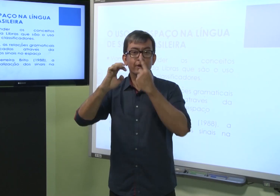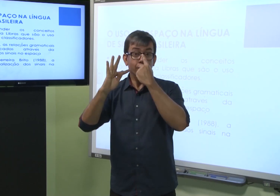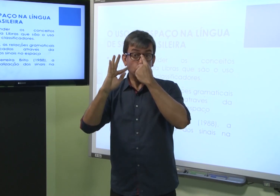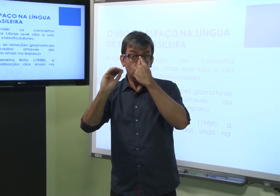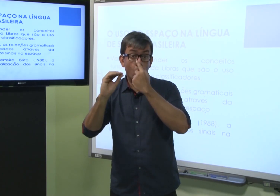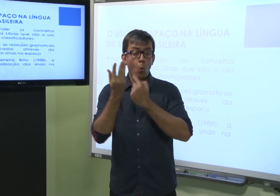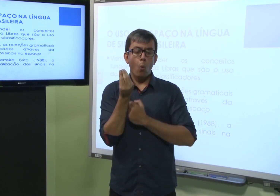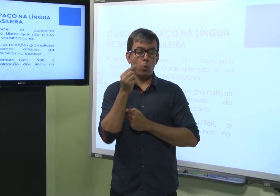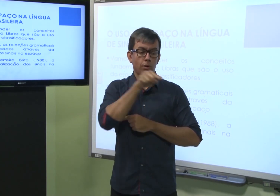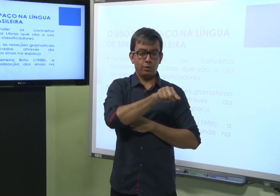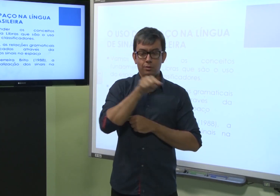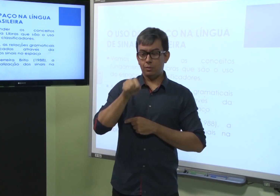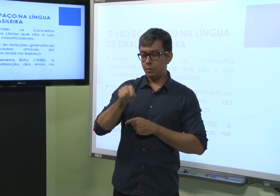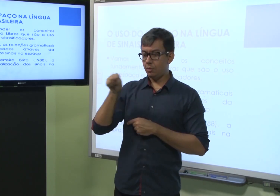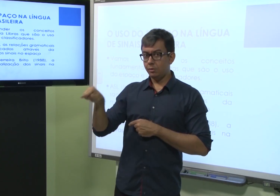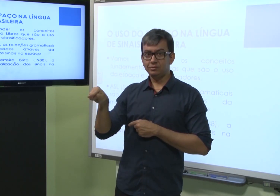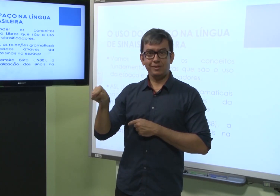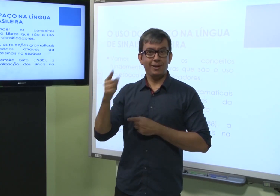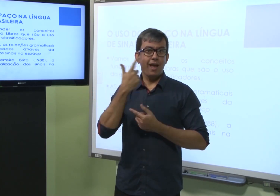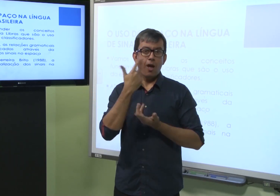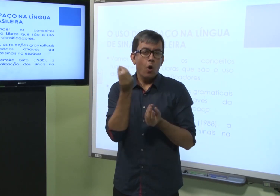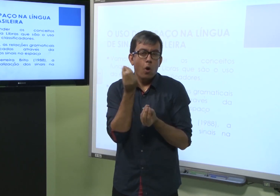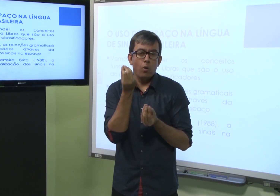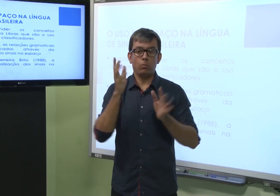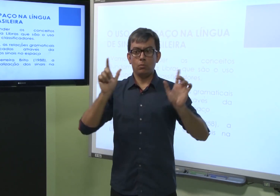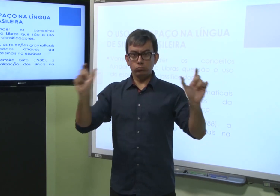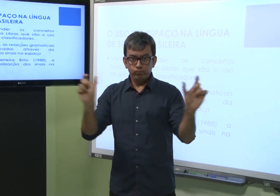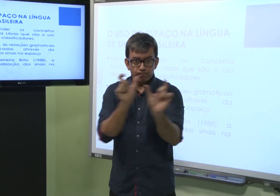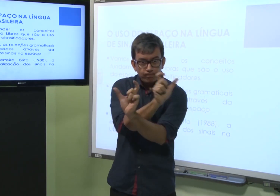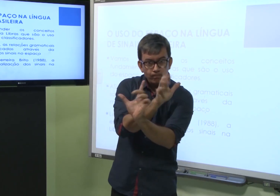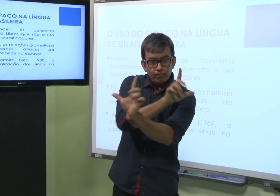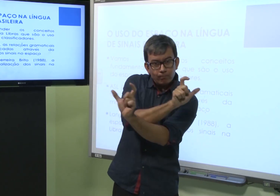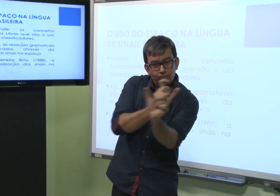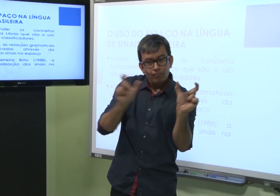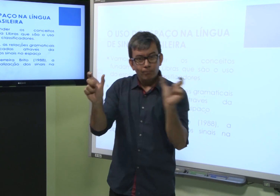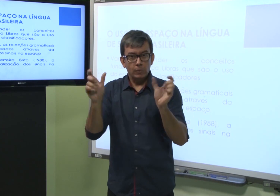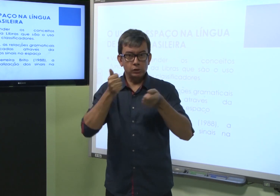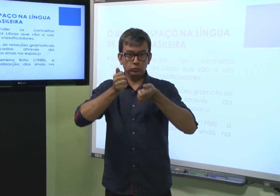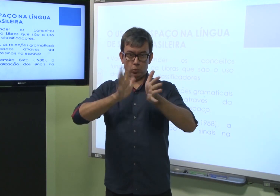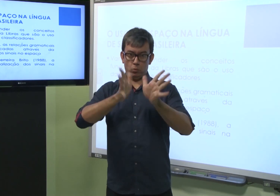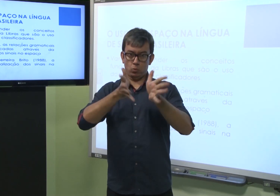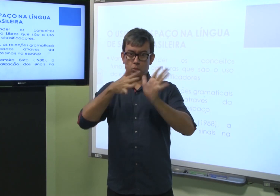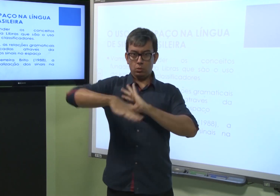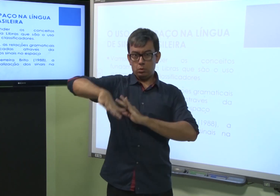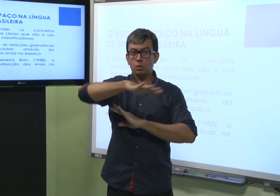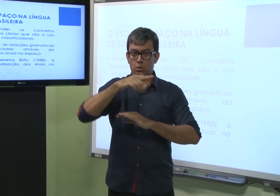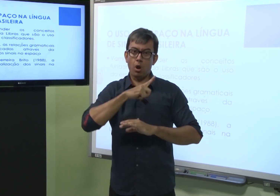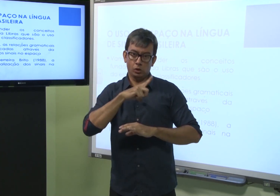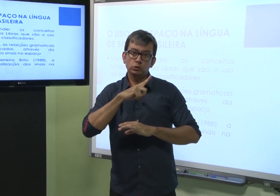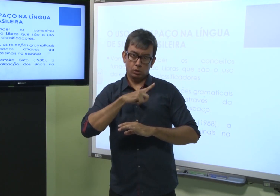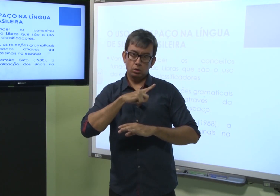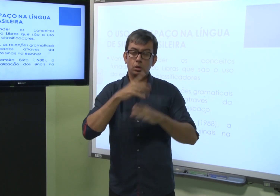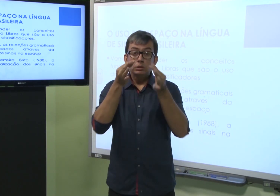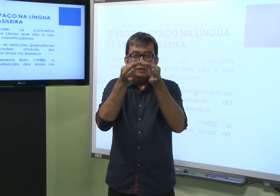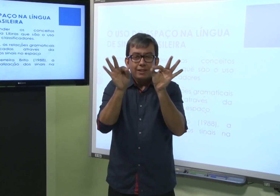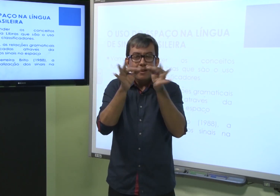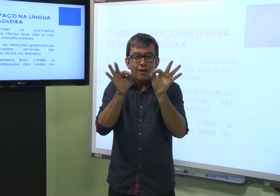se dá a estrutura dentro da língua de sinais? Então, esse é o estudo